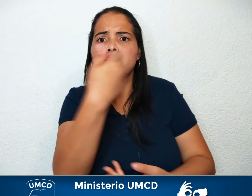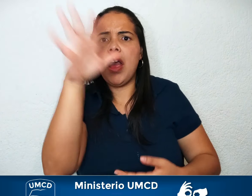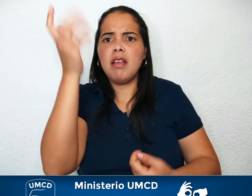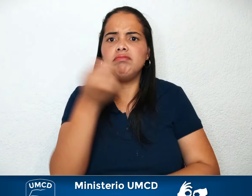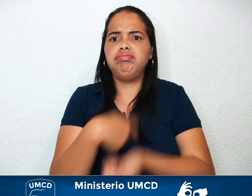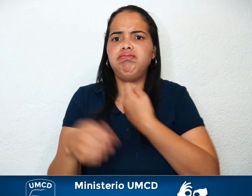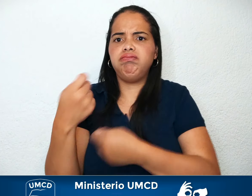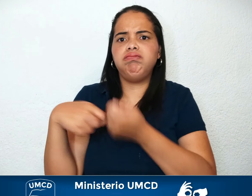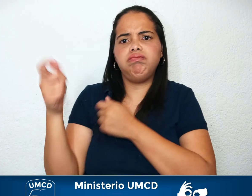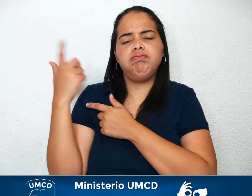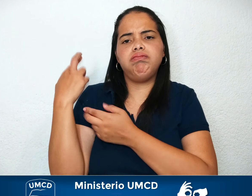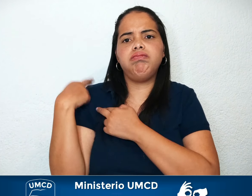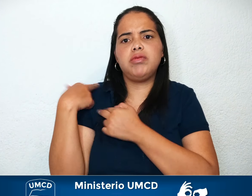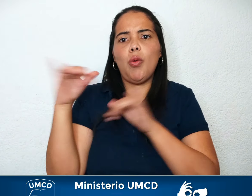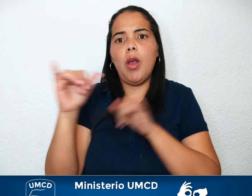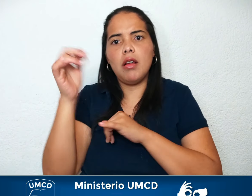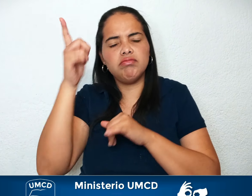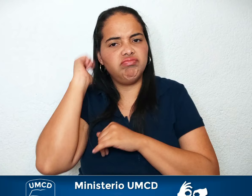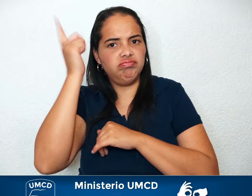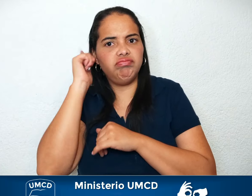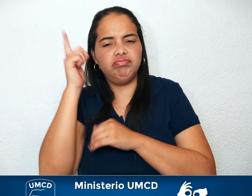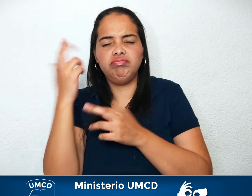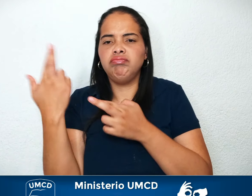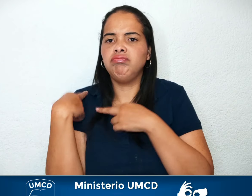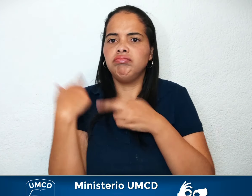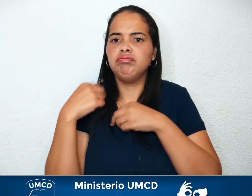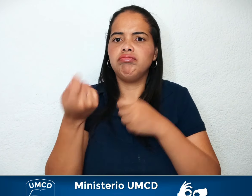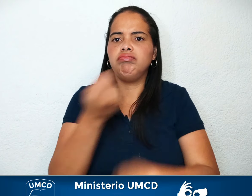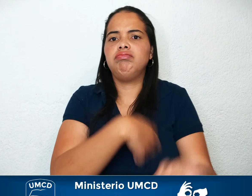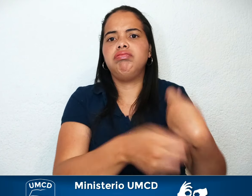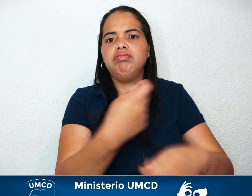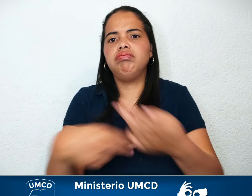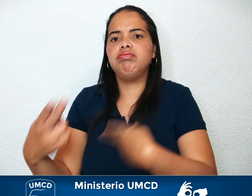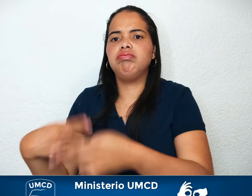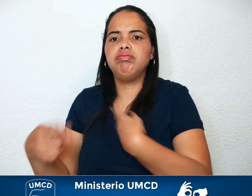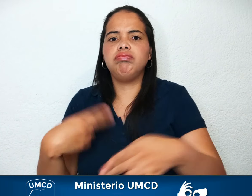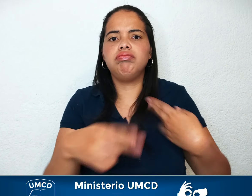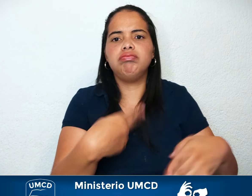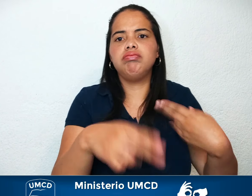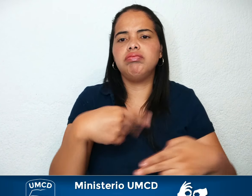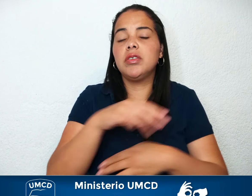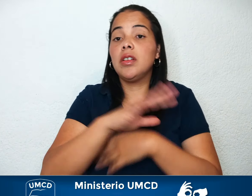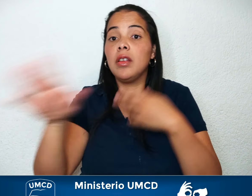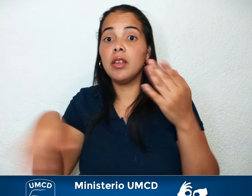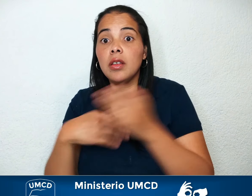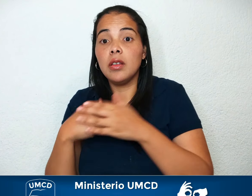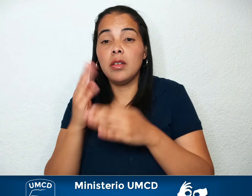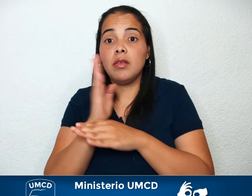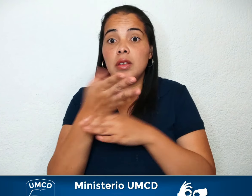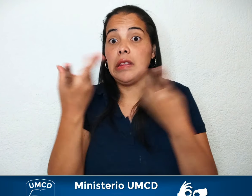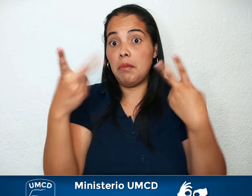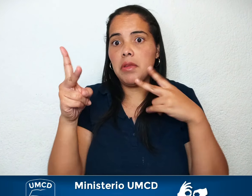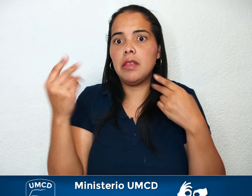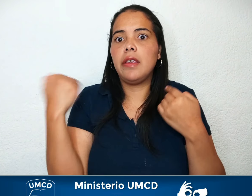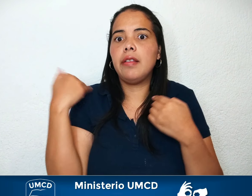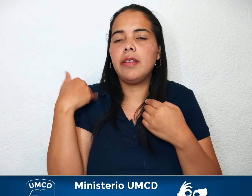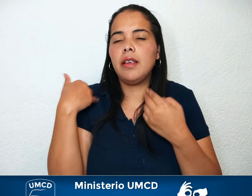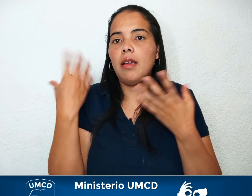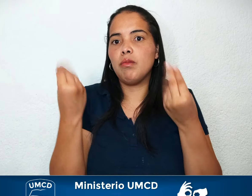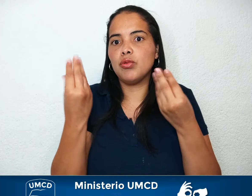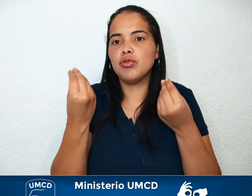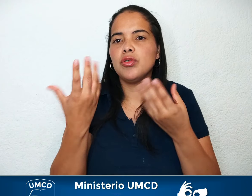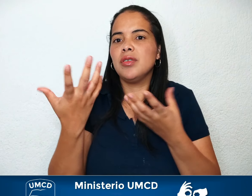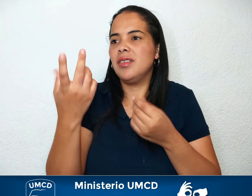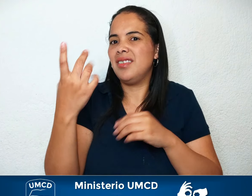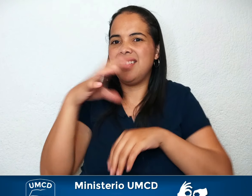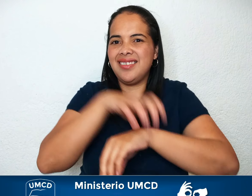ciudad que había sido años atrás devastada y que actualmente estaba formada por un gran número de esclavos también que habían